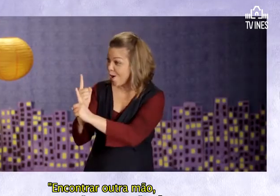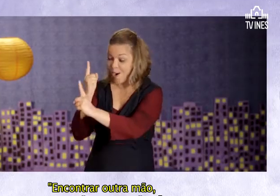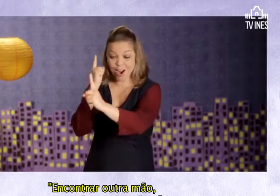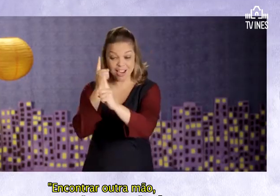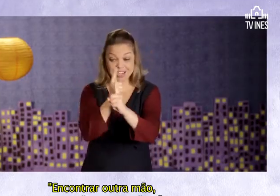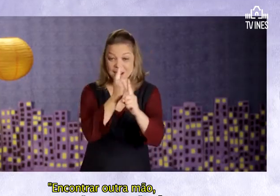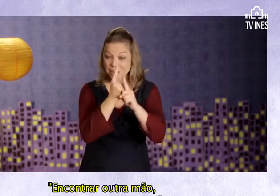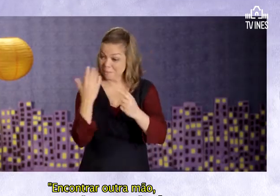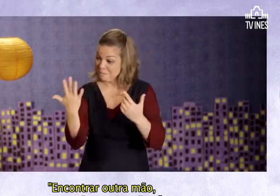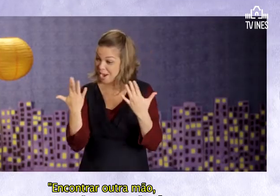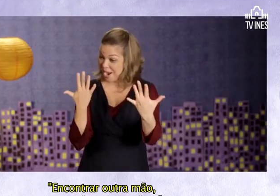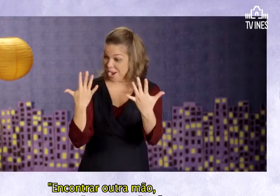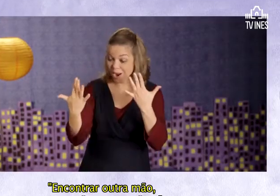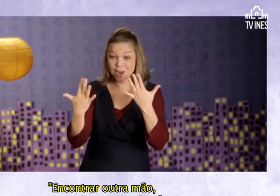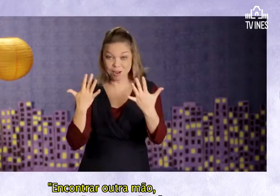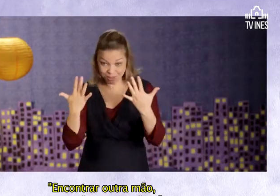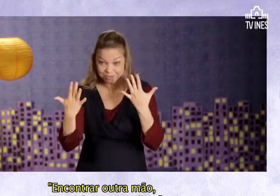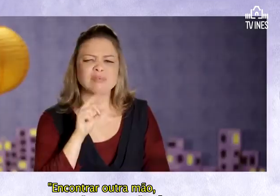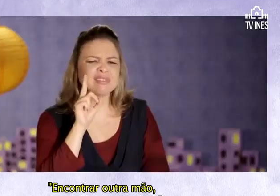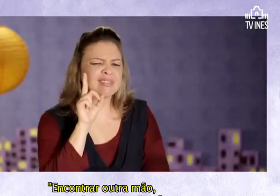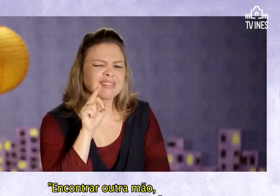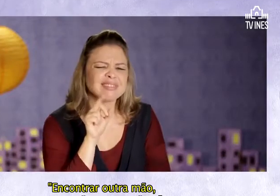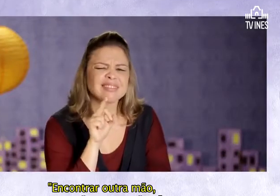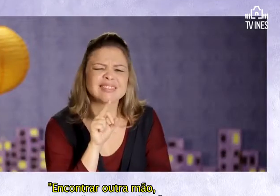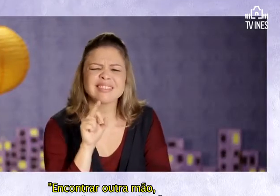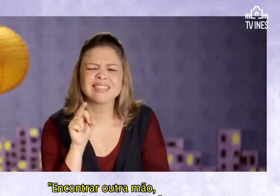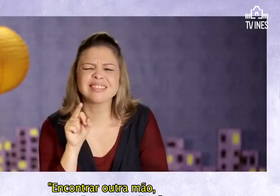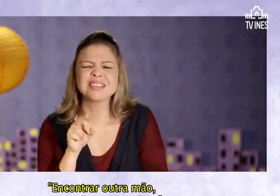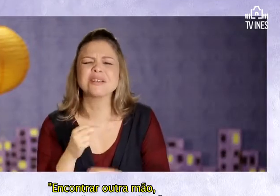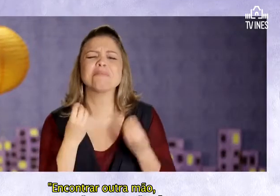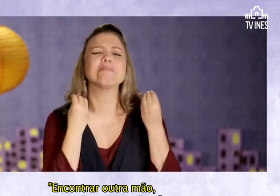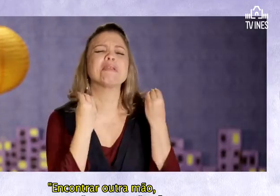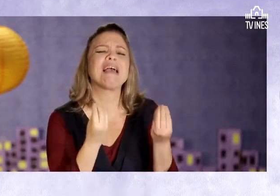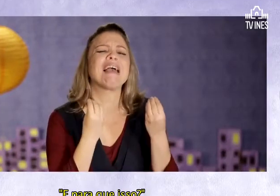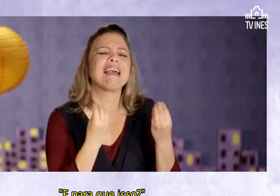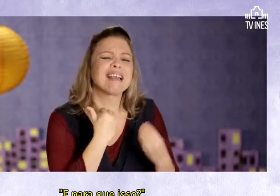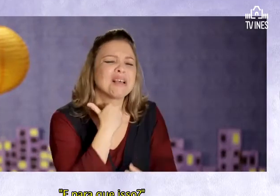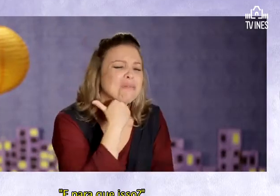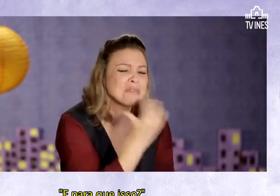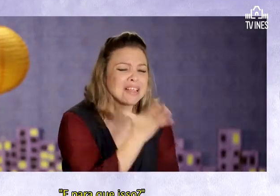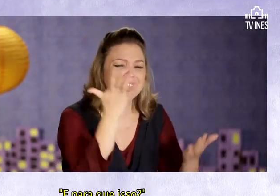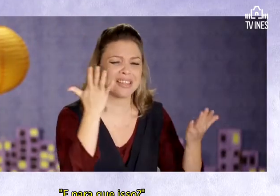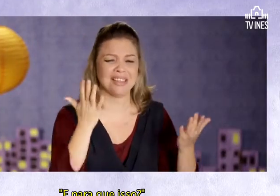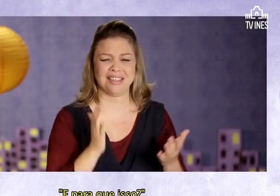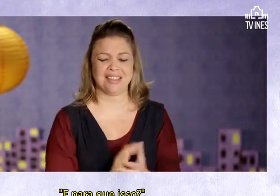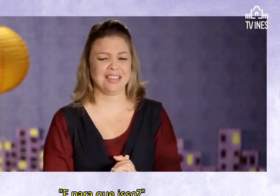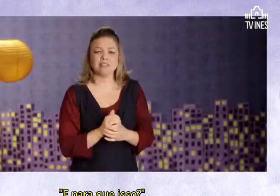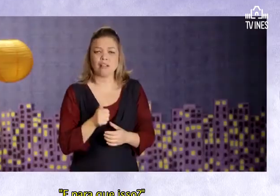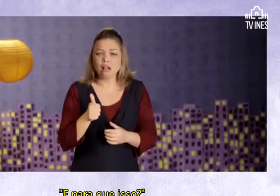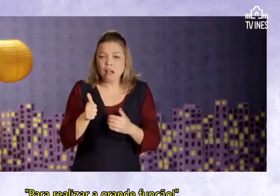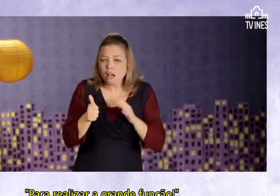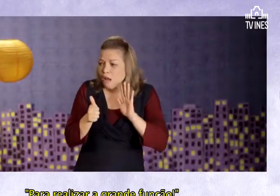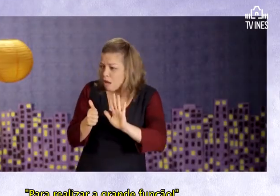Encontrar outra mão, outra mão, outra mão. E para que isso? Para